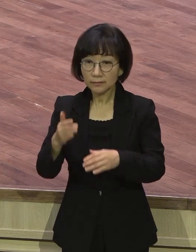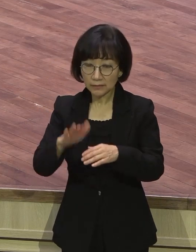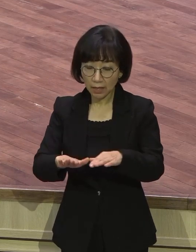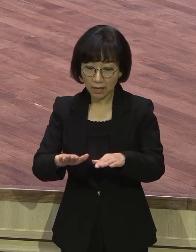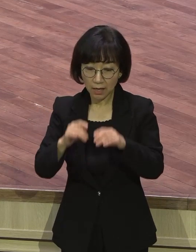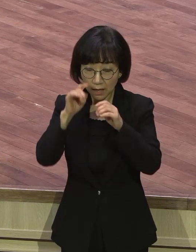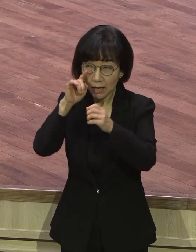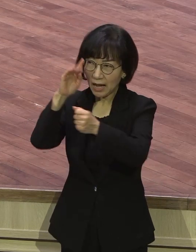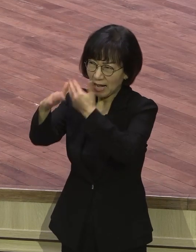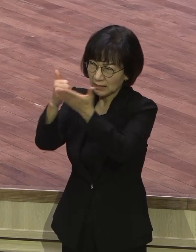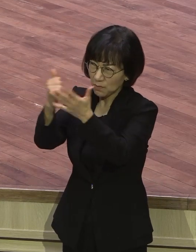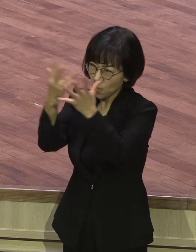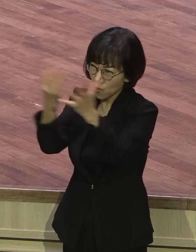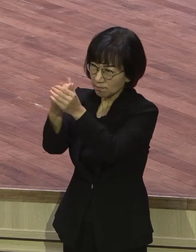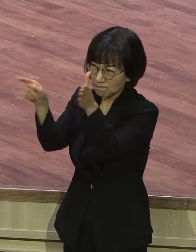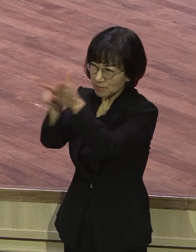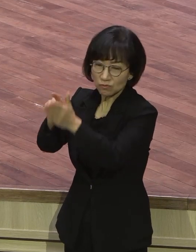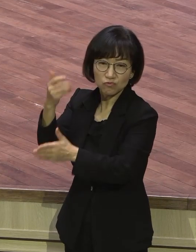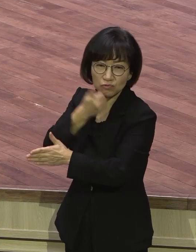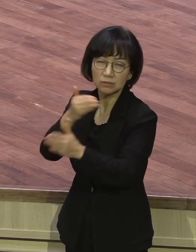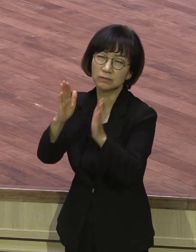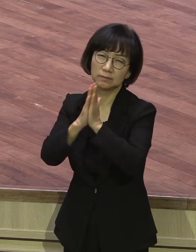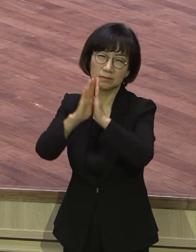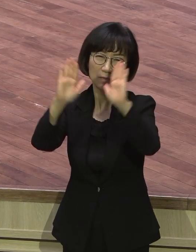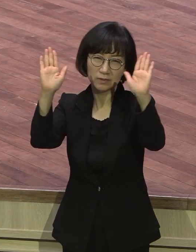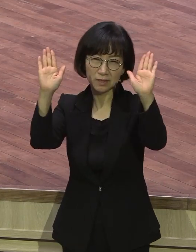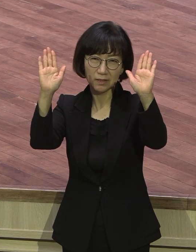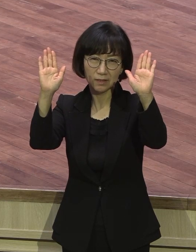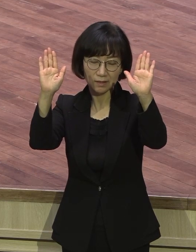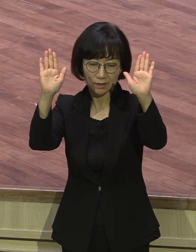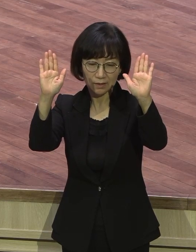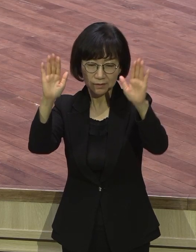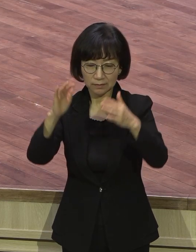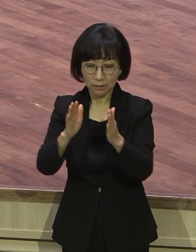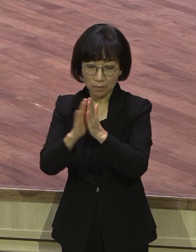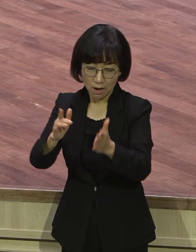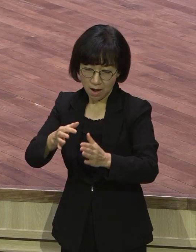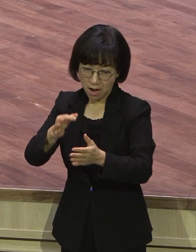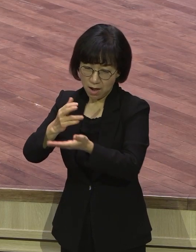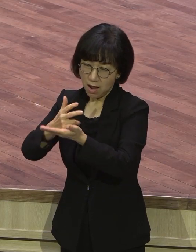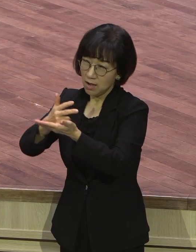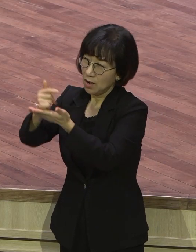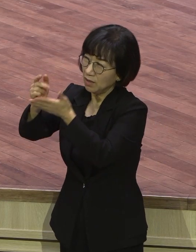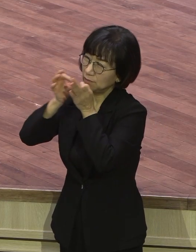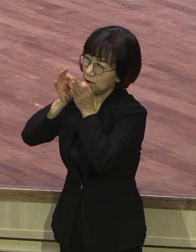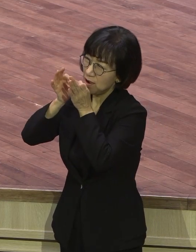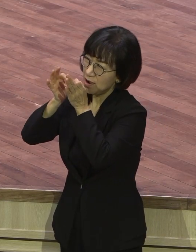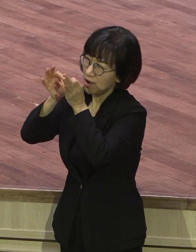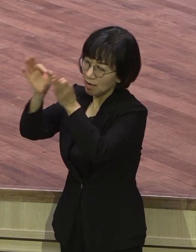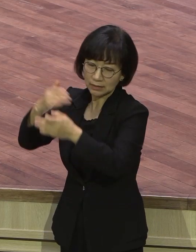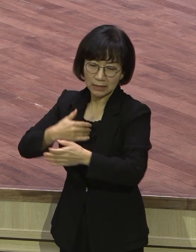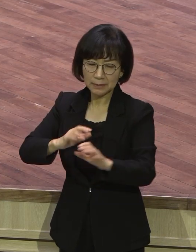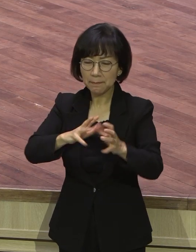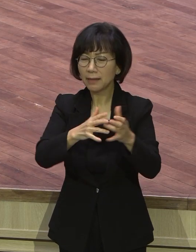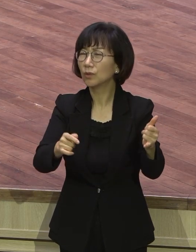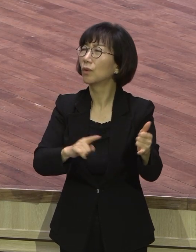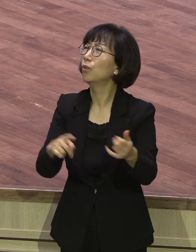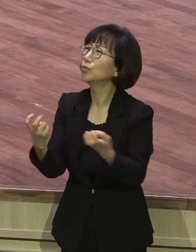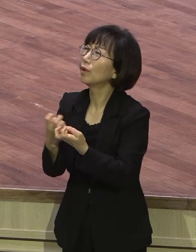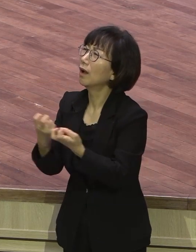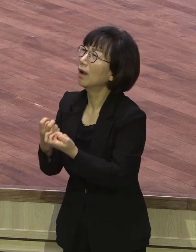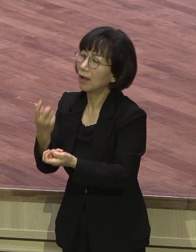모세는 어떻게 했어요 사절보죠 모세가 여기 부르지죠 이러되 내가 이 백성에게 어떻게 하리까